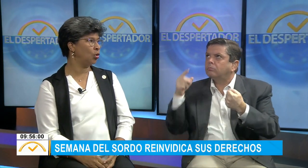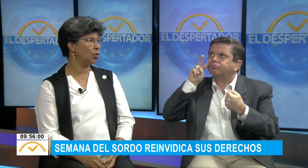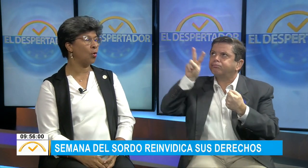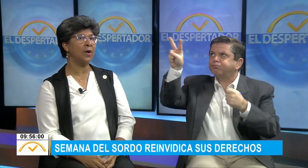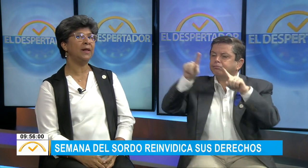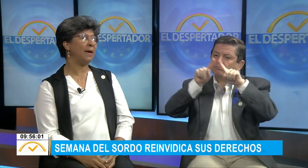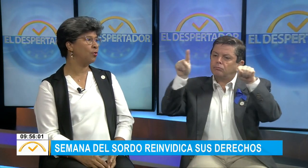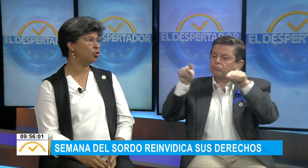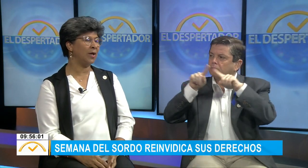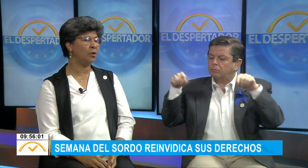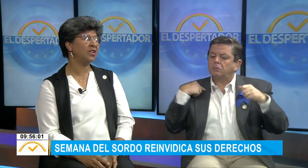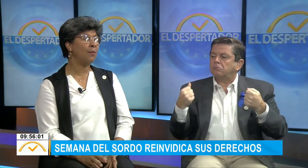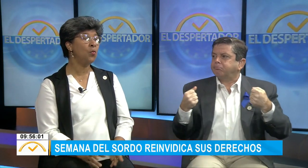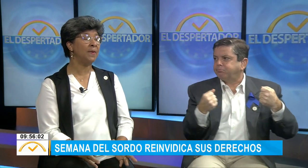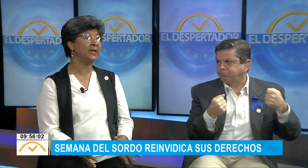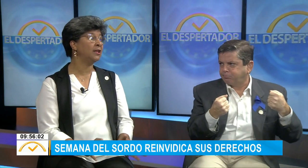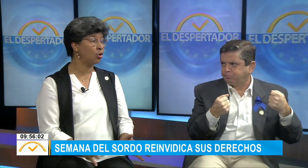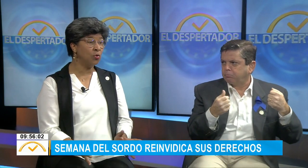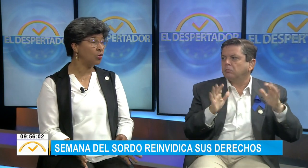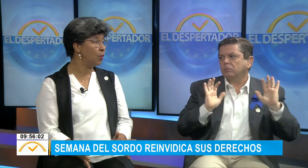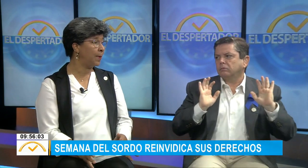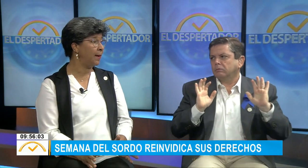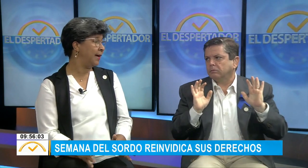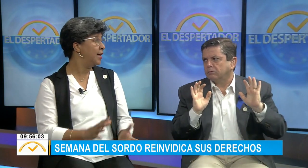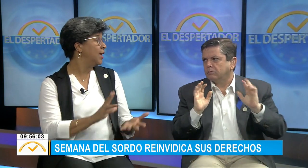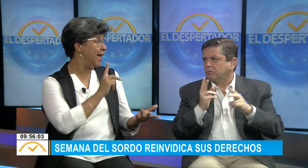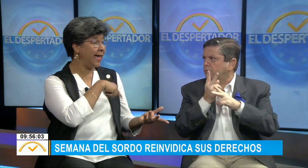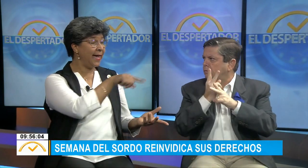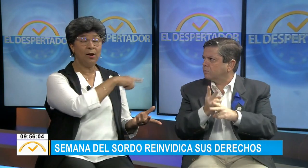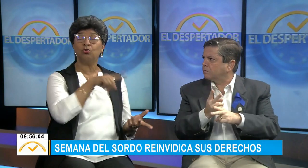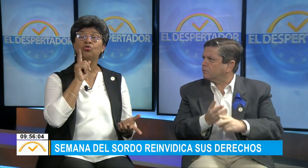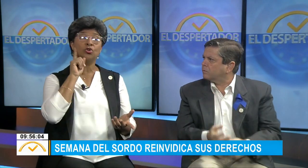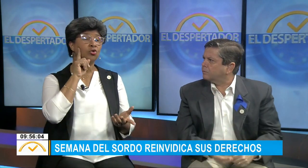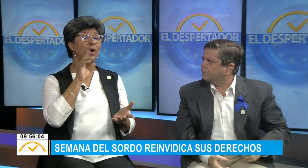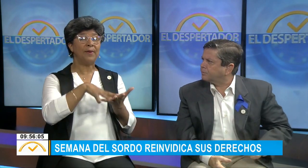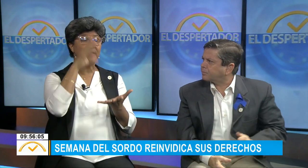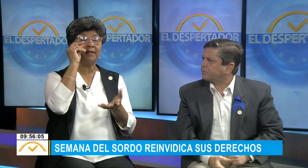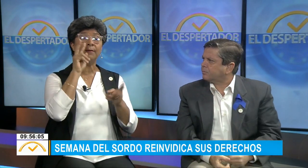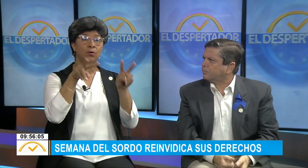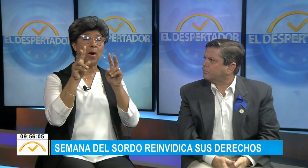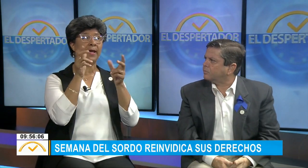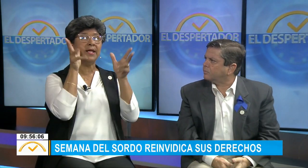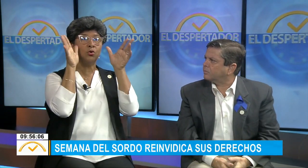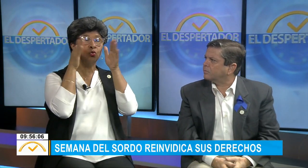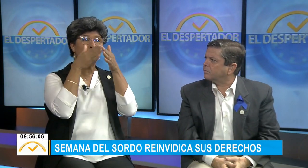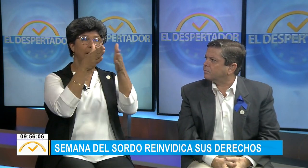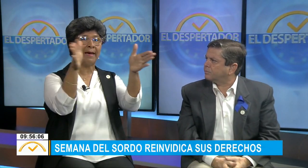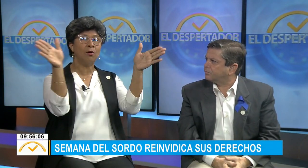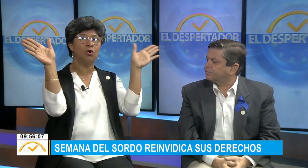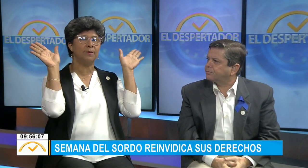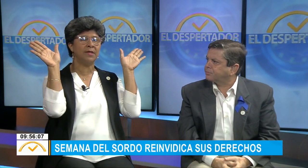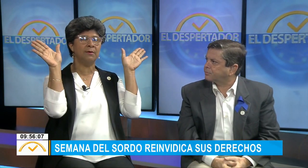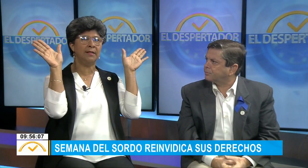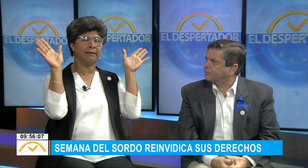vemos todas las luces, estamos muy pendientes de esto, como somos... Es que los sordos son aprendices visuales y su rango de visibilidad